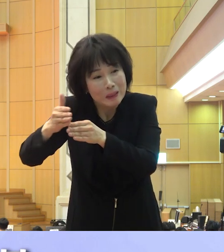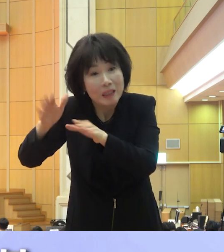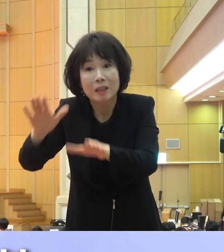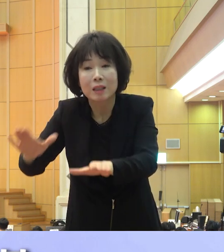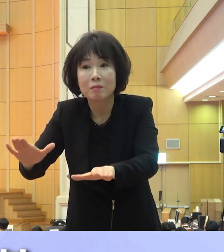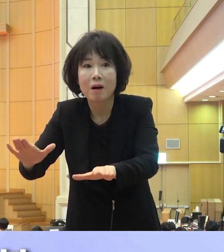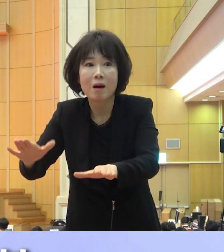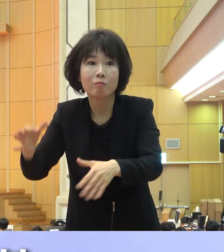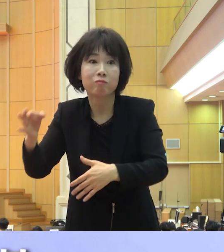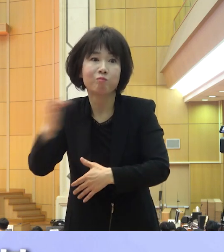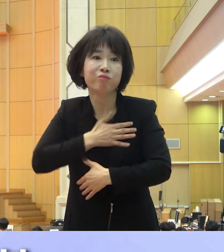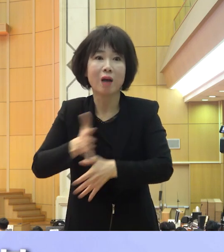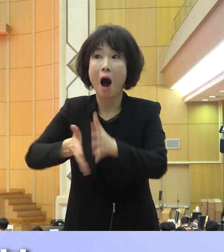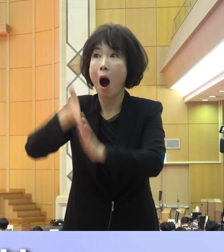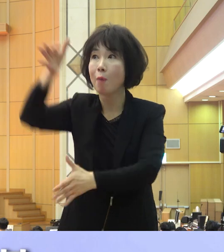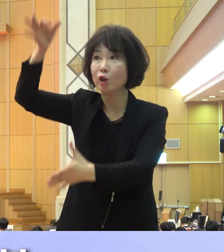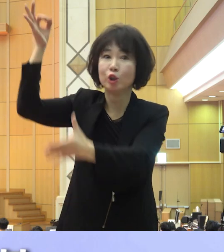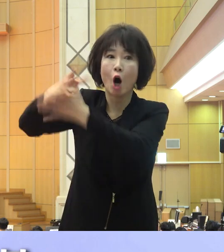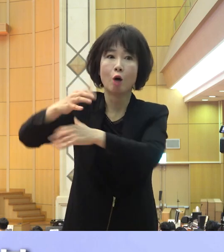노래 부르며 살지요.